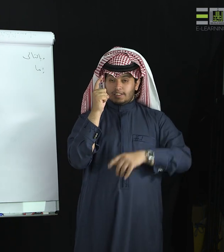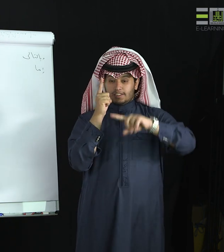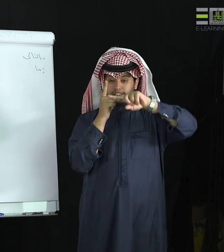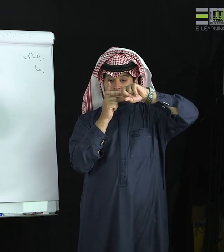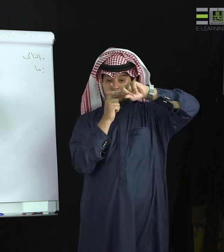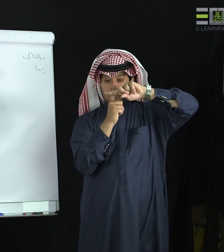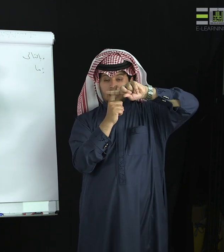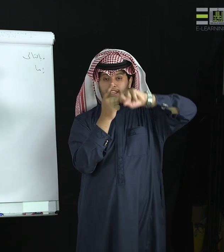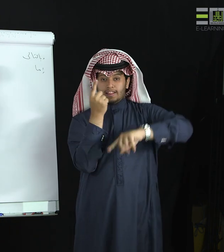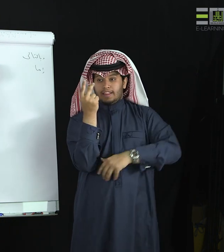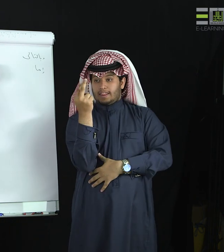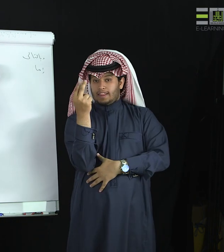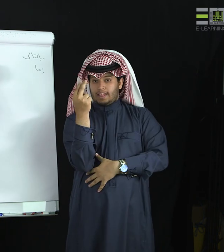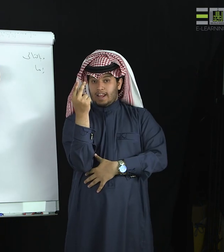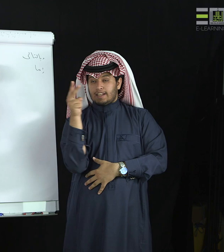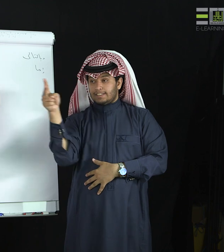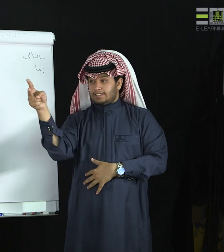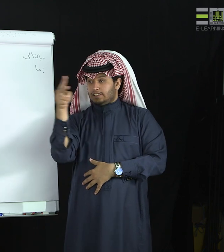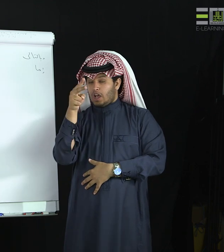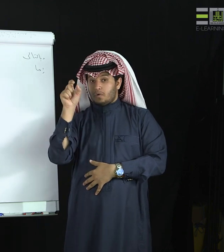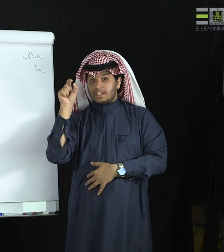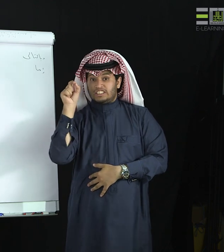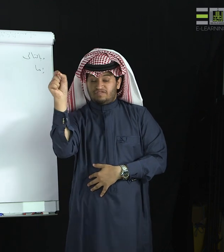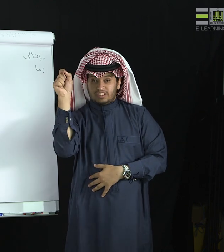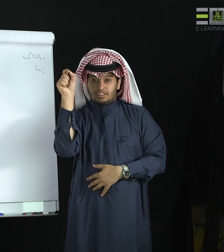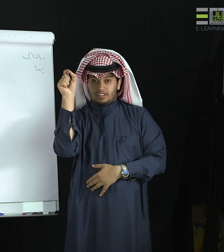زائد اتنين يساوي صفر،